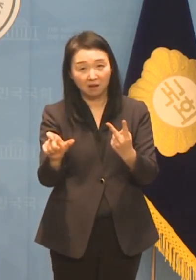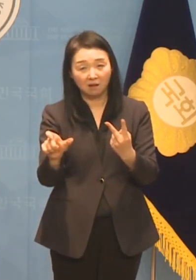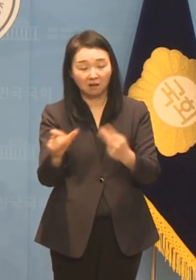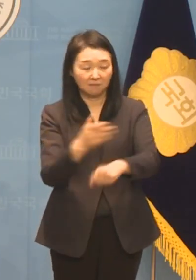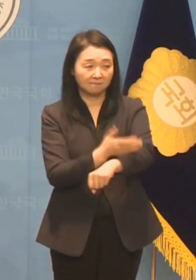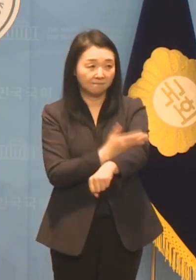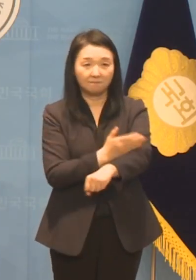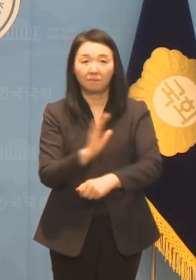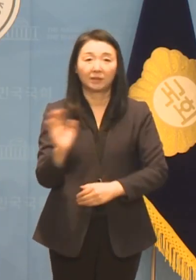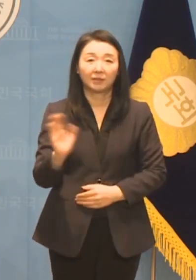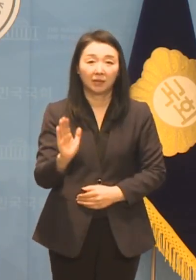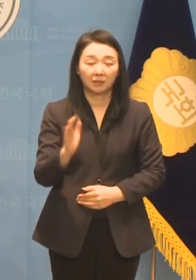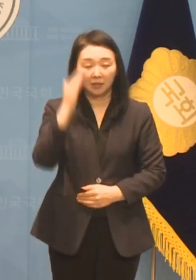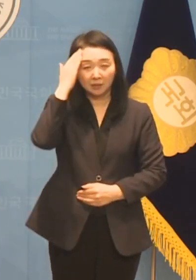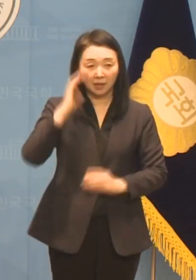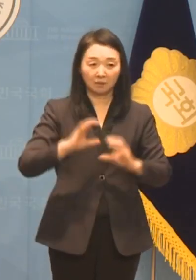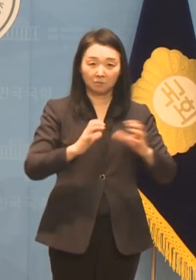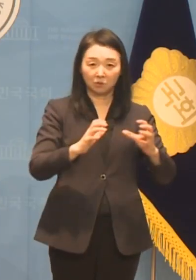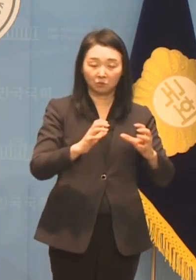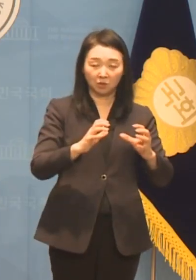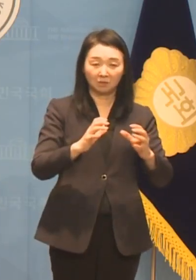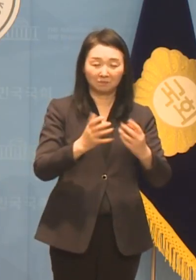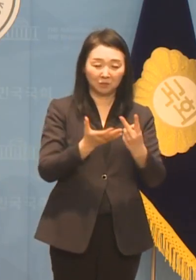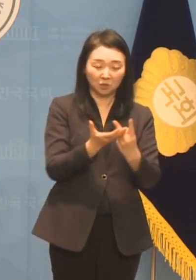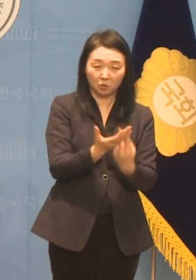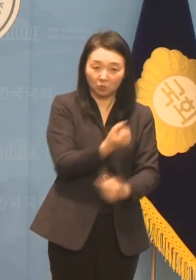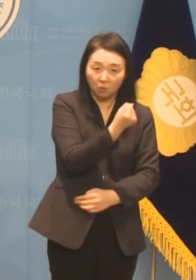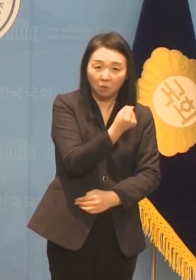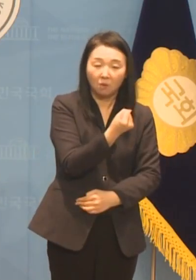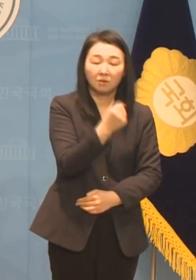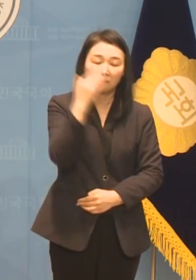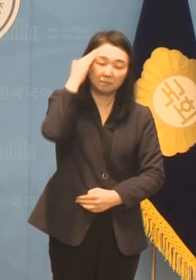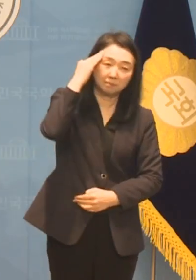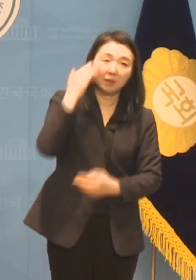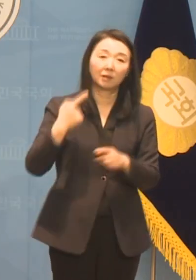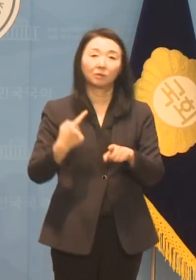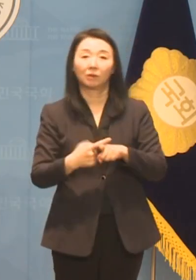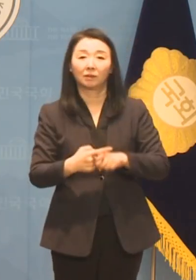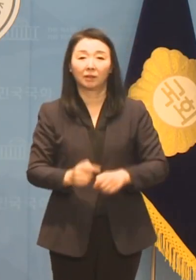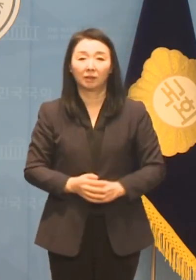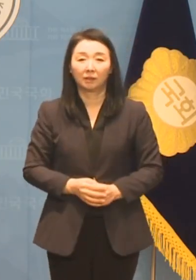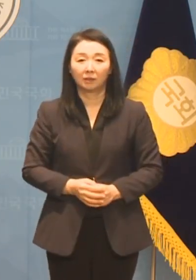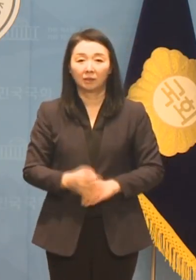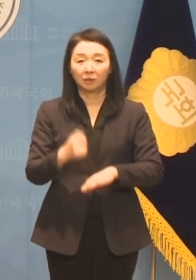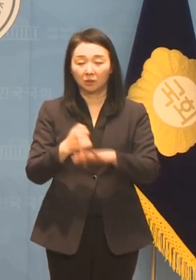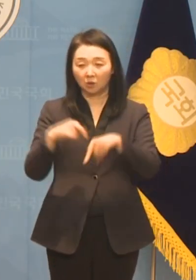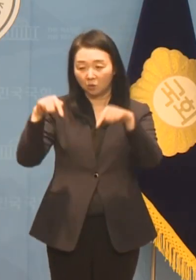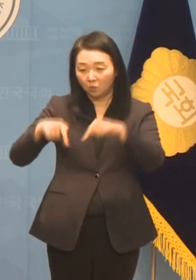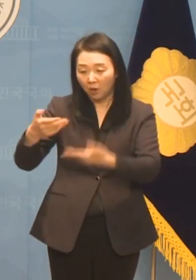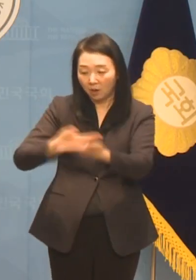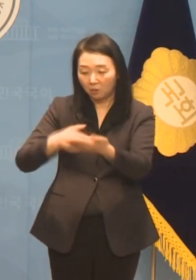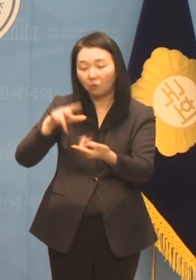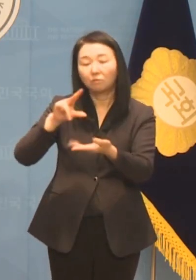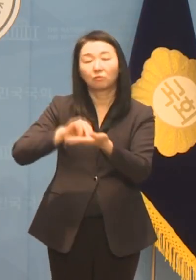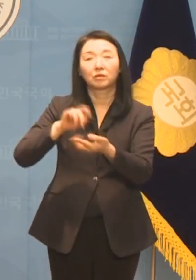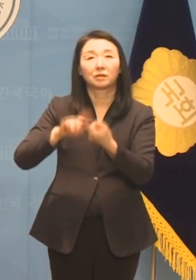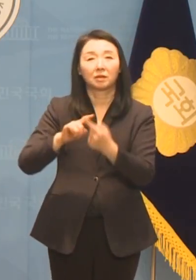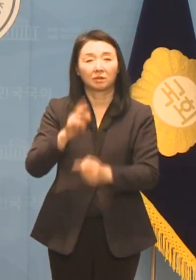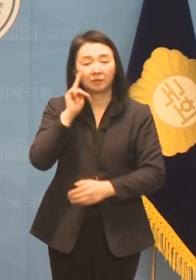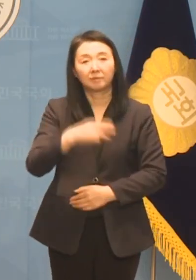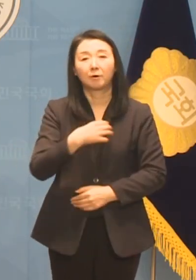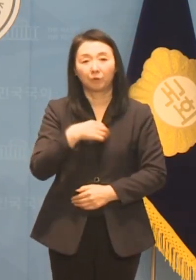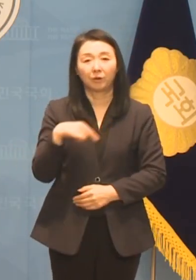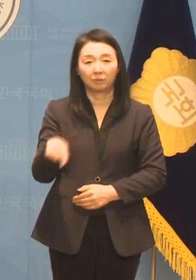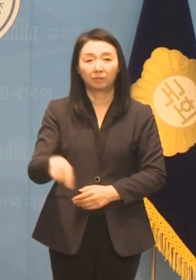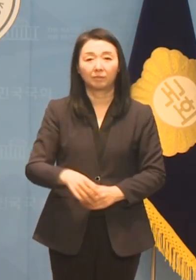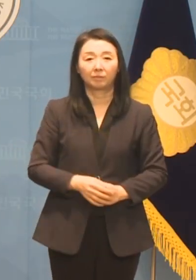주장은 대한민국의 영토 주권을 명백히 침해하는 것으로 외교적으로도 심각하고 위험한